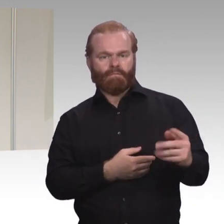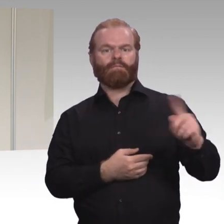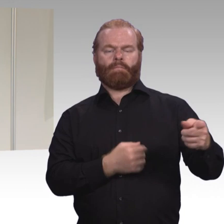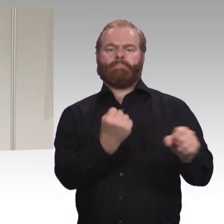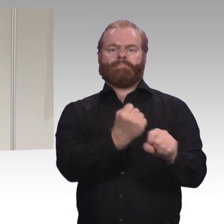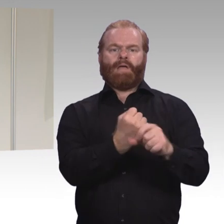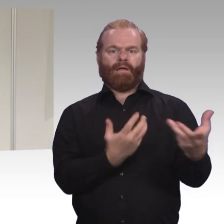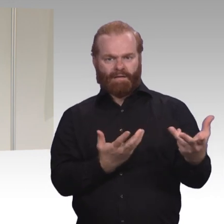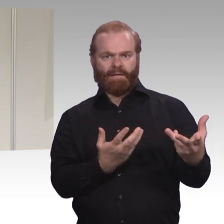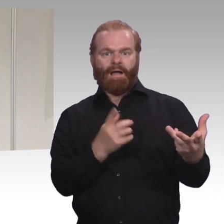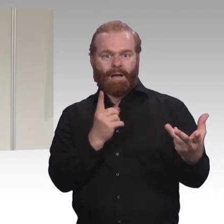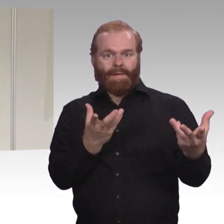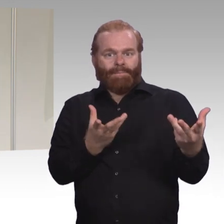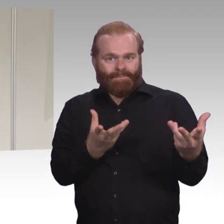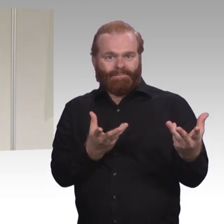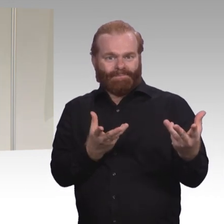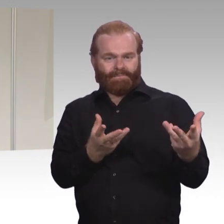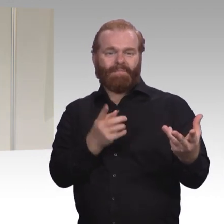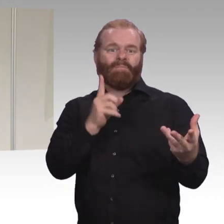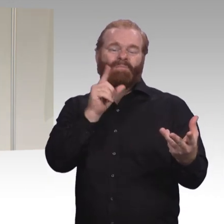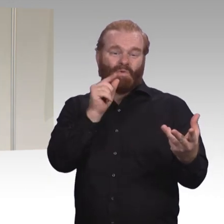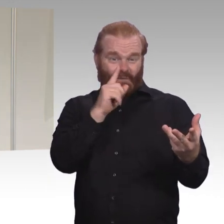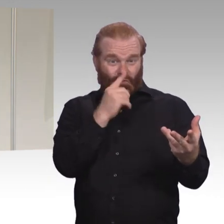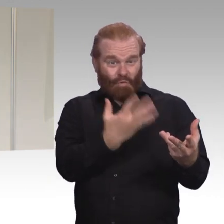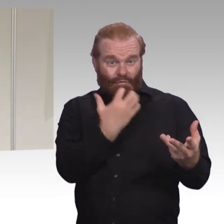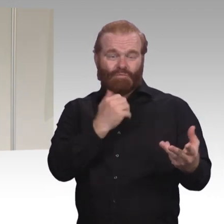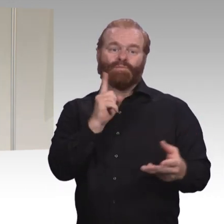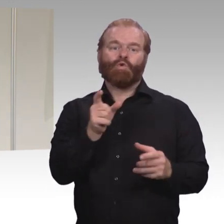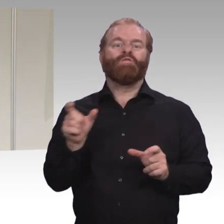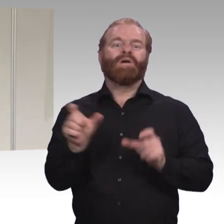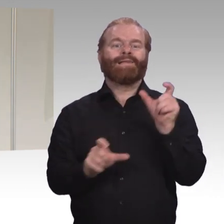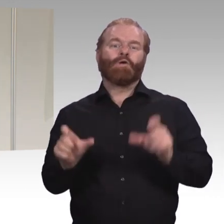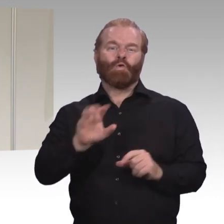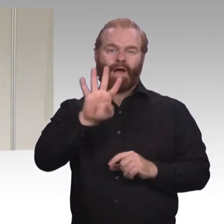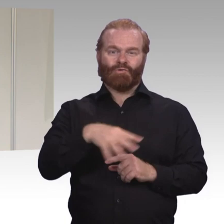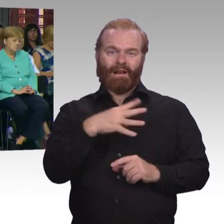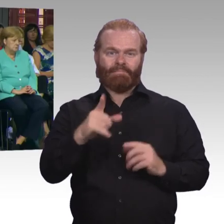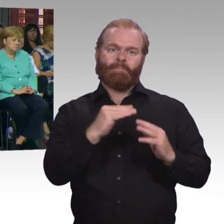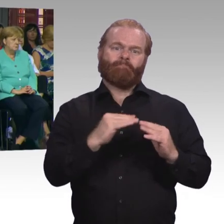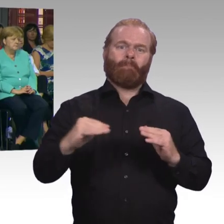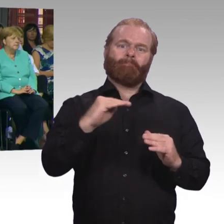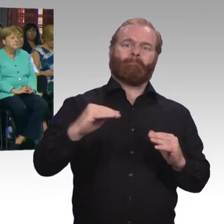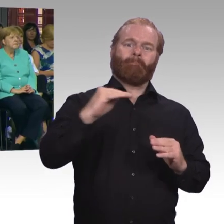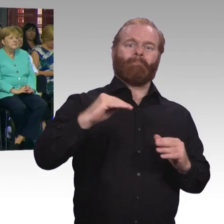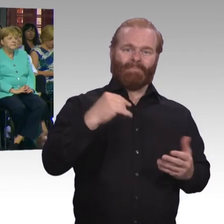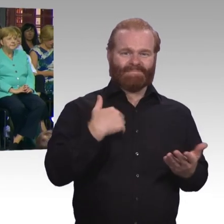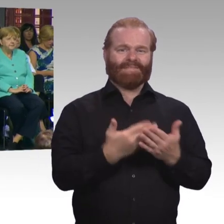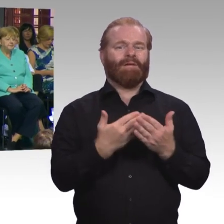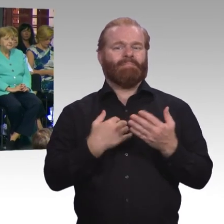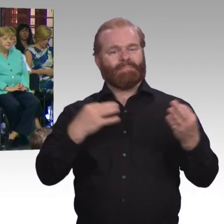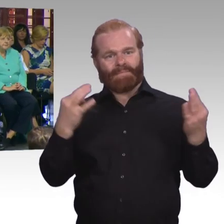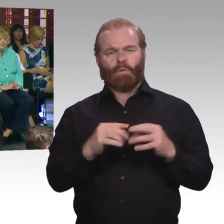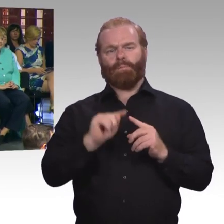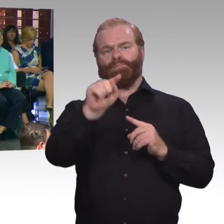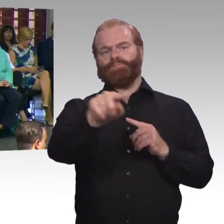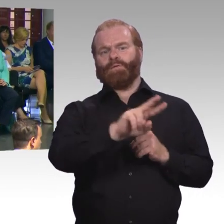wir einen verlässlich stetig wachsenden Pfad bis dorthin. Auch dafür werde ich mich einsetzen.